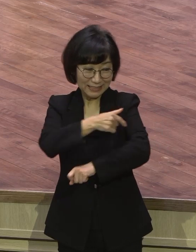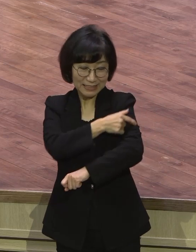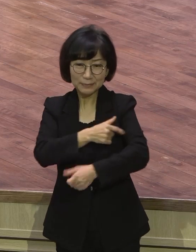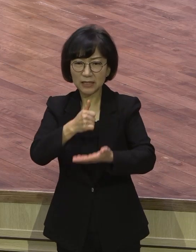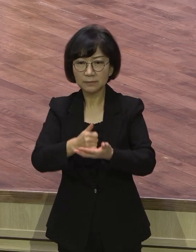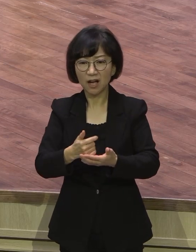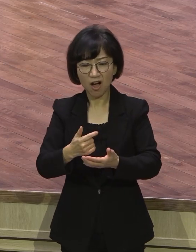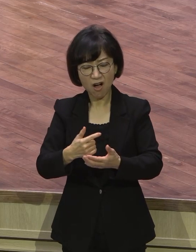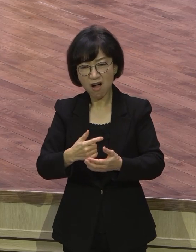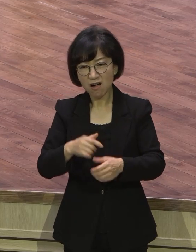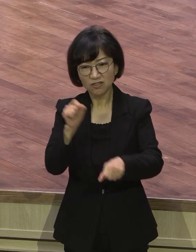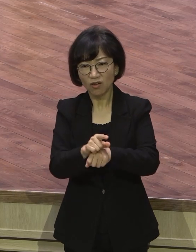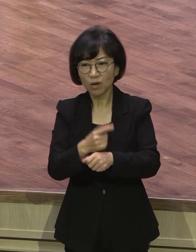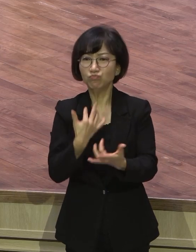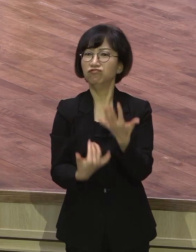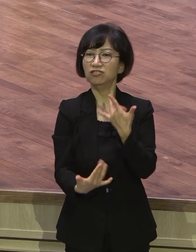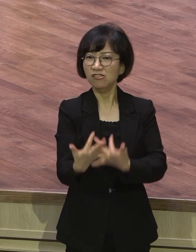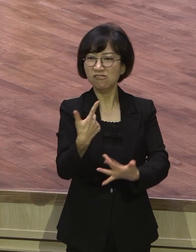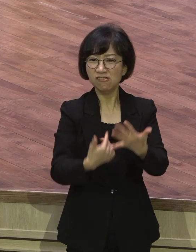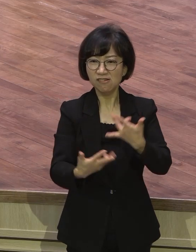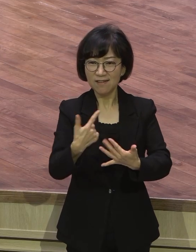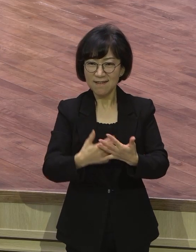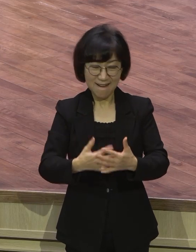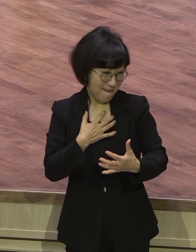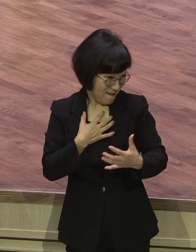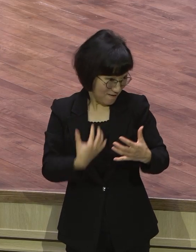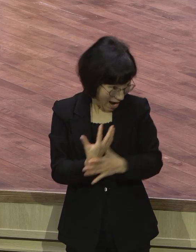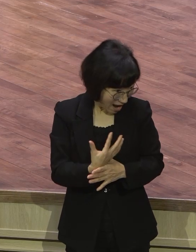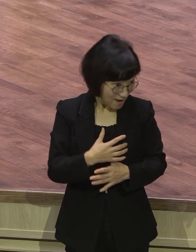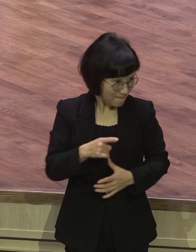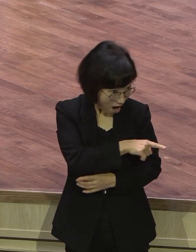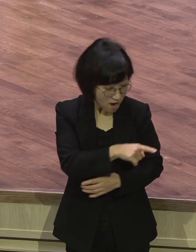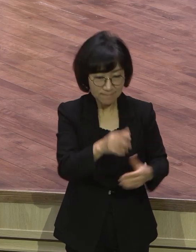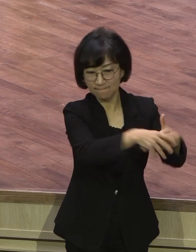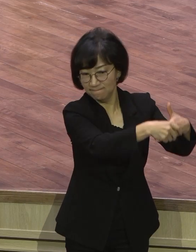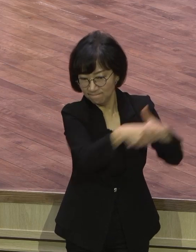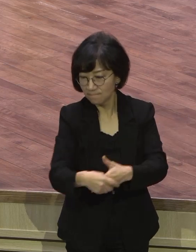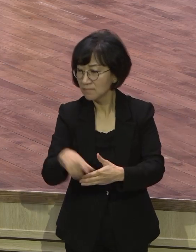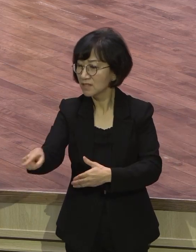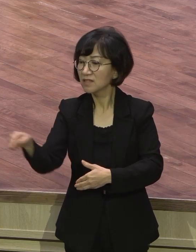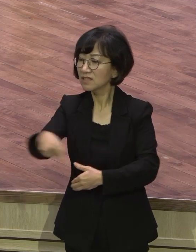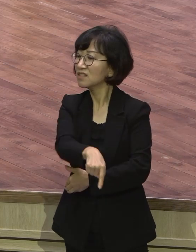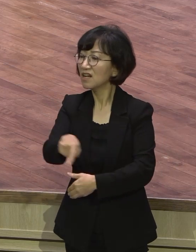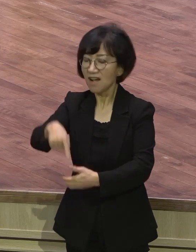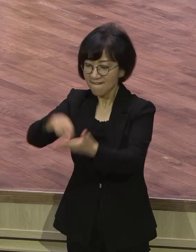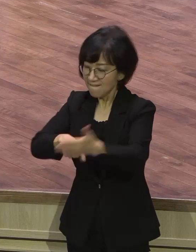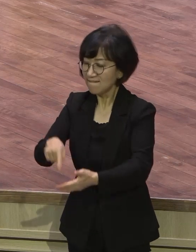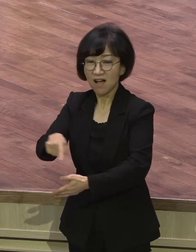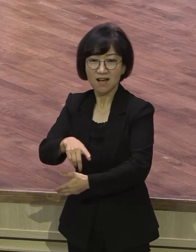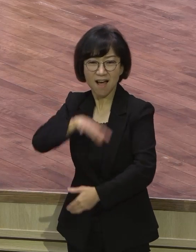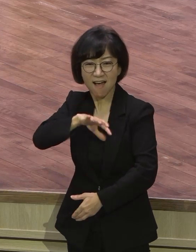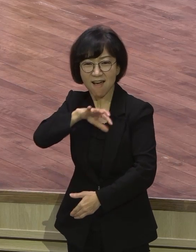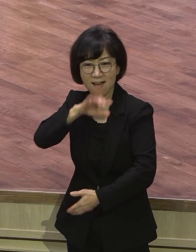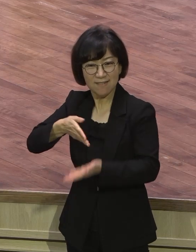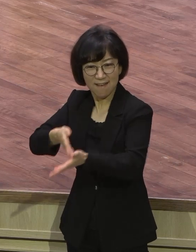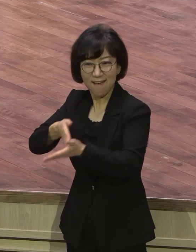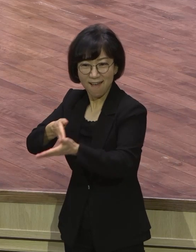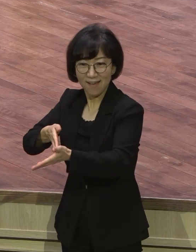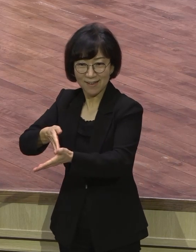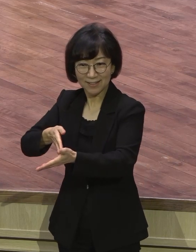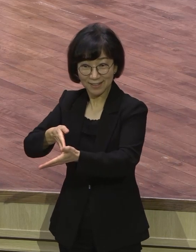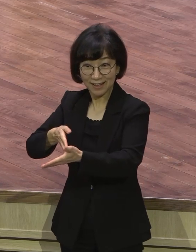당장 데리고 간거에요. 이거 어떻게 할 거냐 딸을 이거 어떻게 할 거냐 보상을 해야지. 그러니까